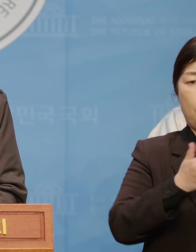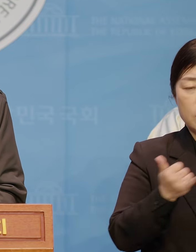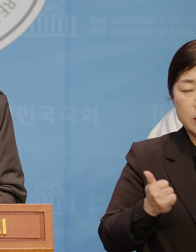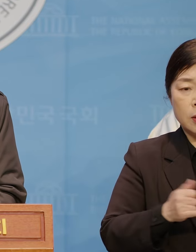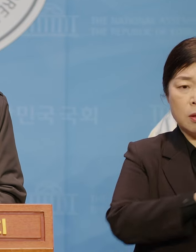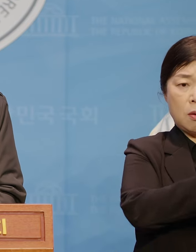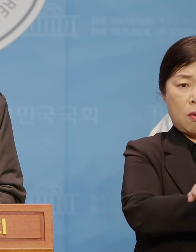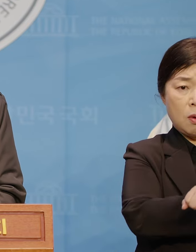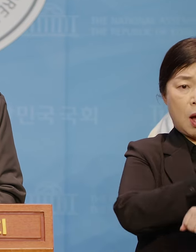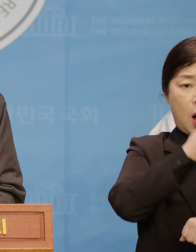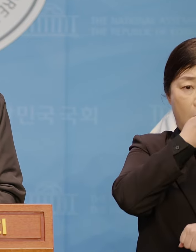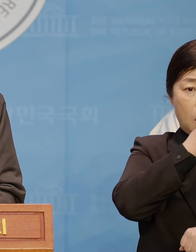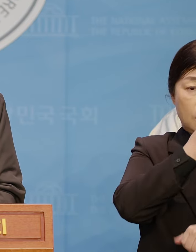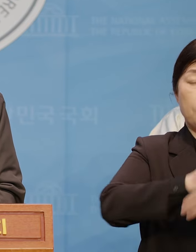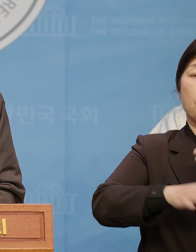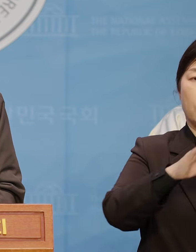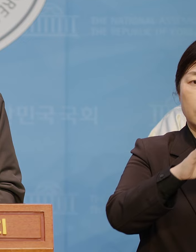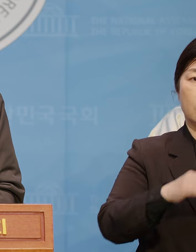권력이